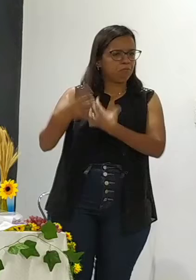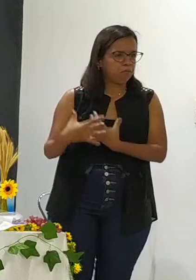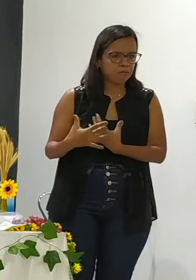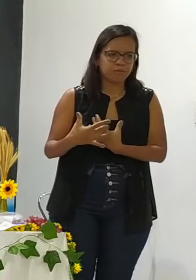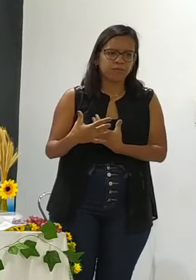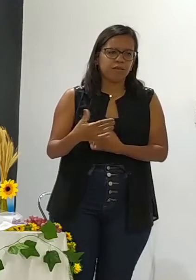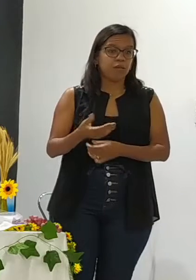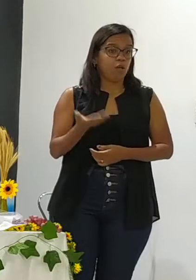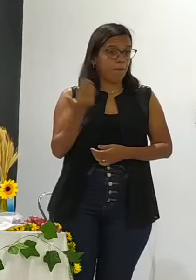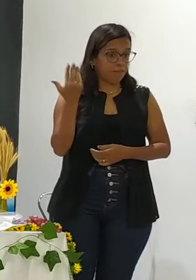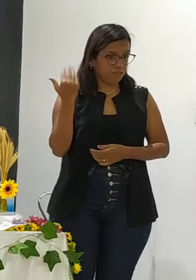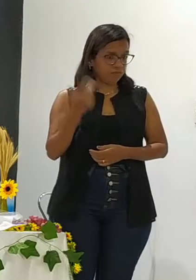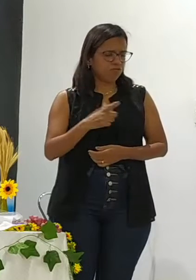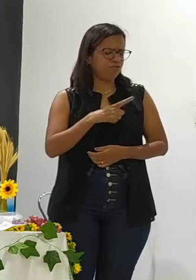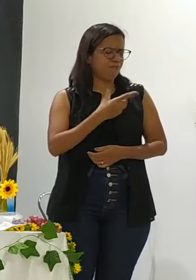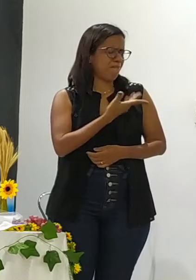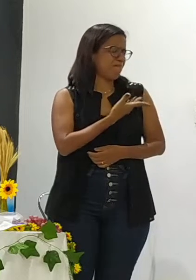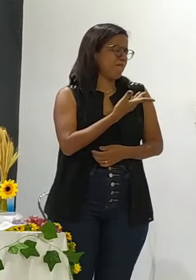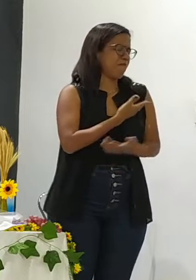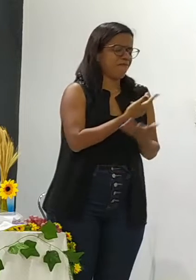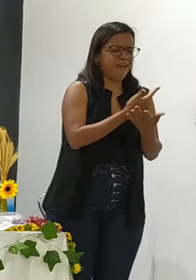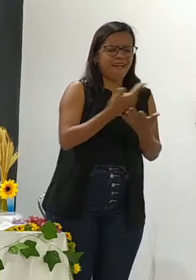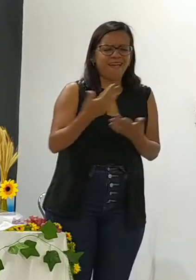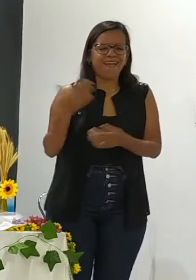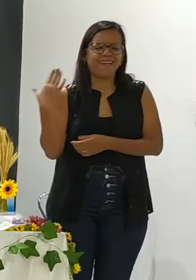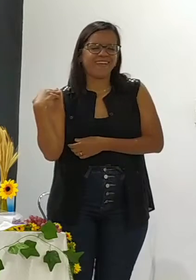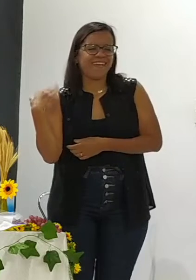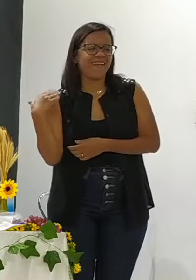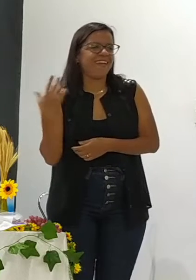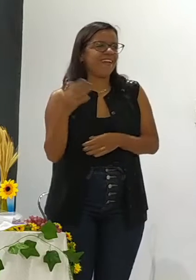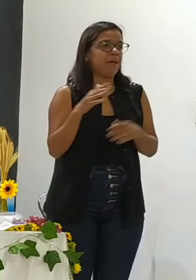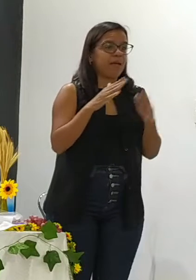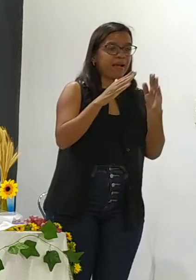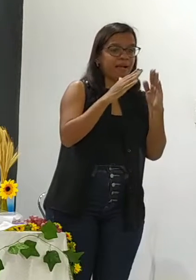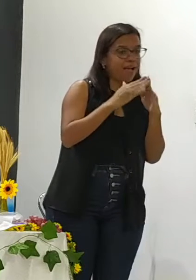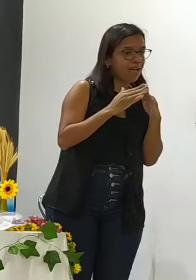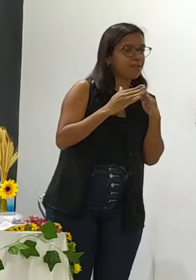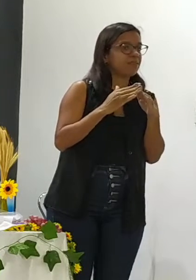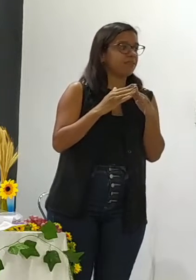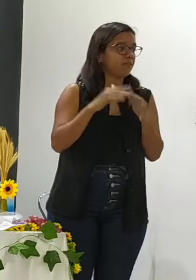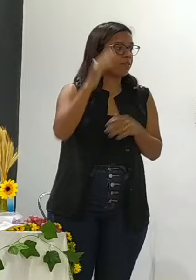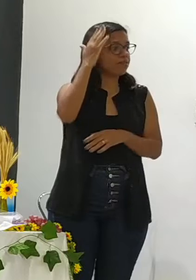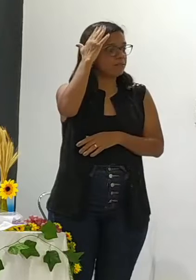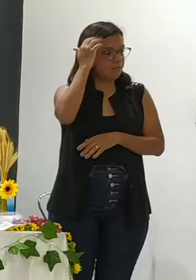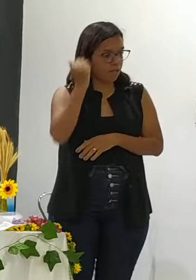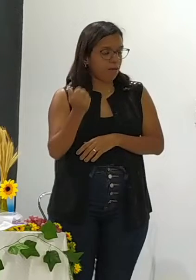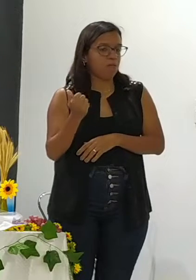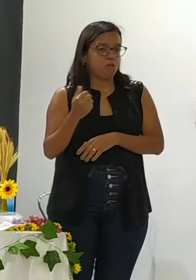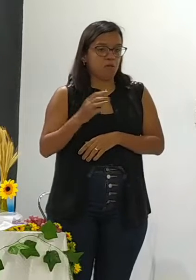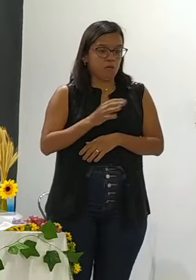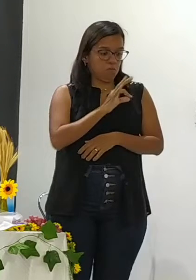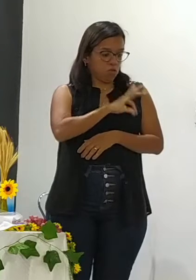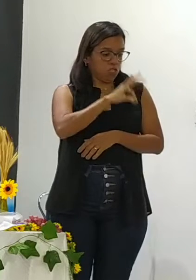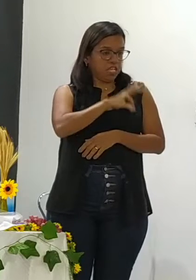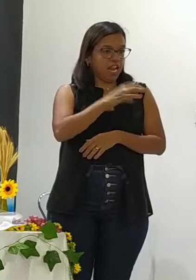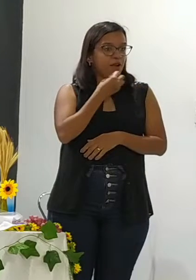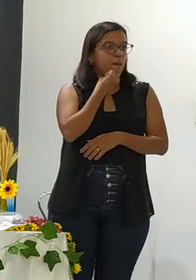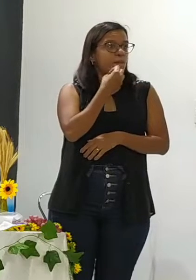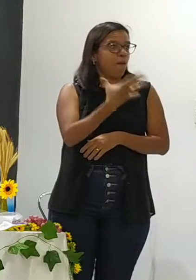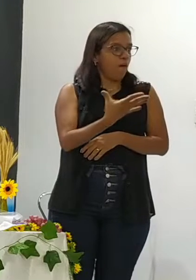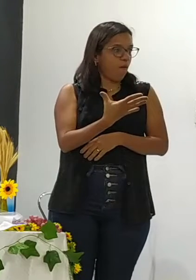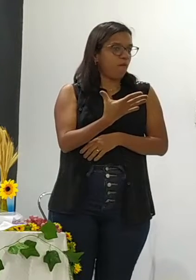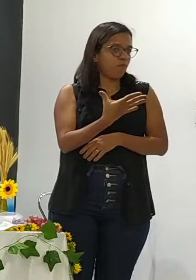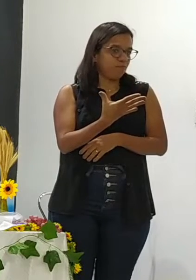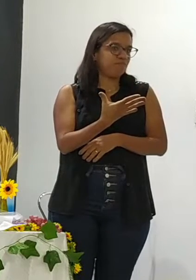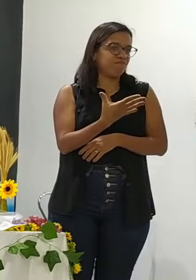Eram tanto amigos que batiam na minha casa, que sabiam que meu salário era bom, e